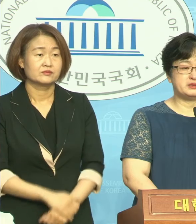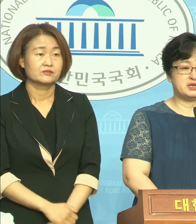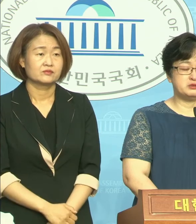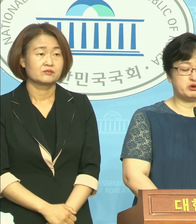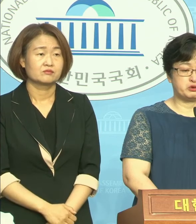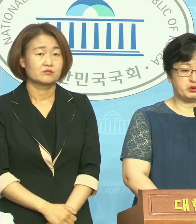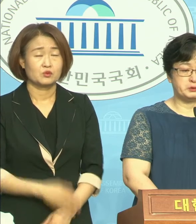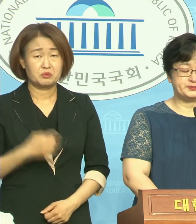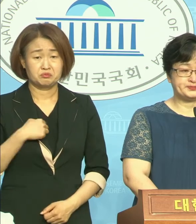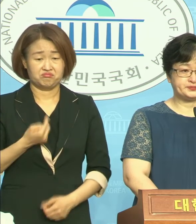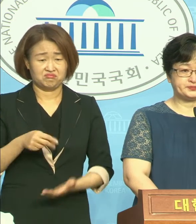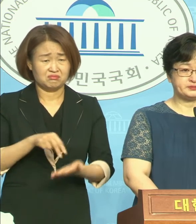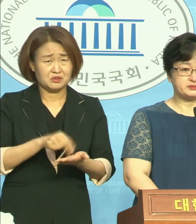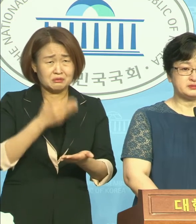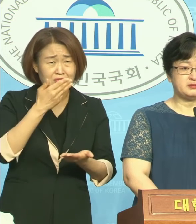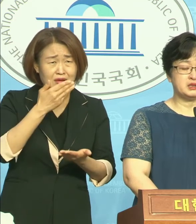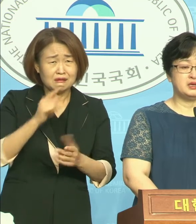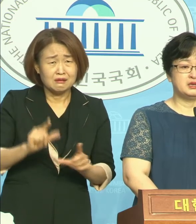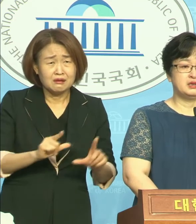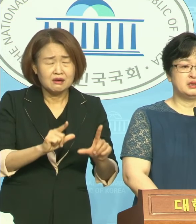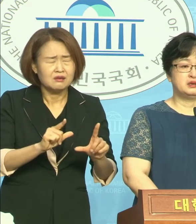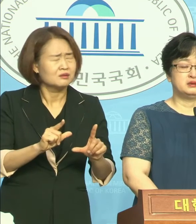독립 에서 살 수 없고